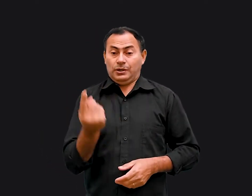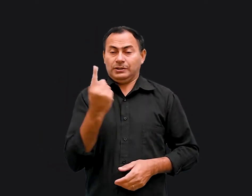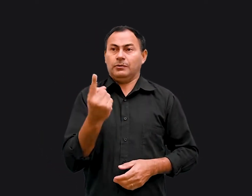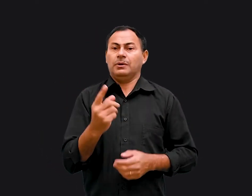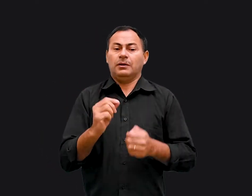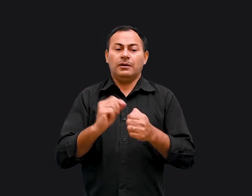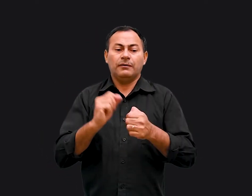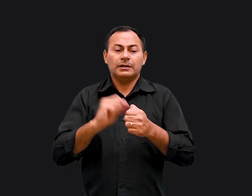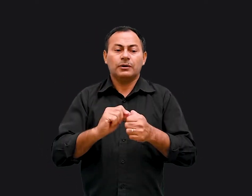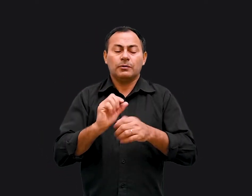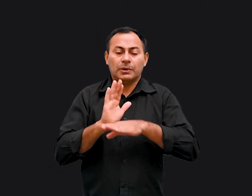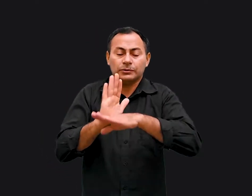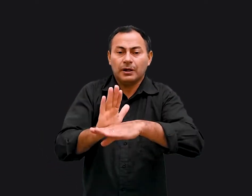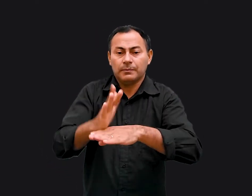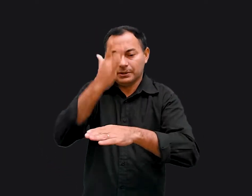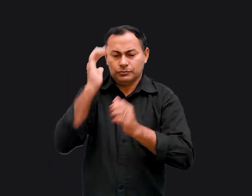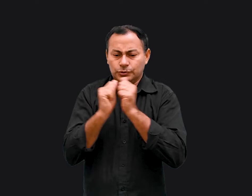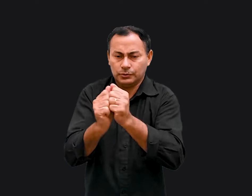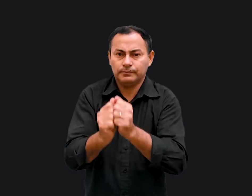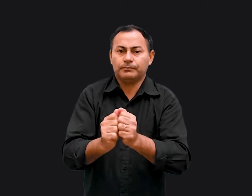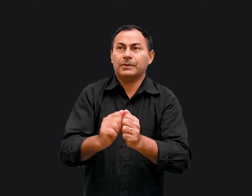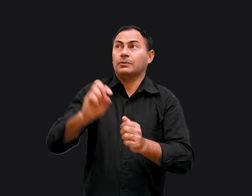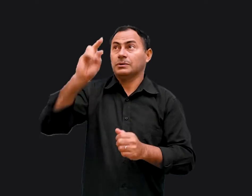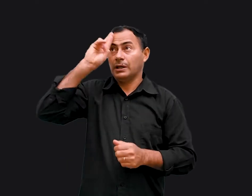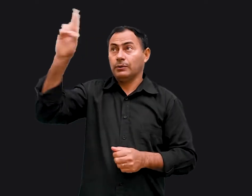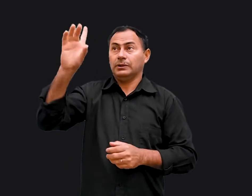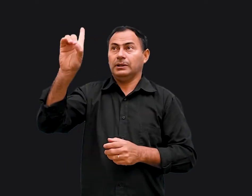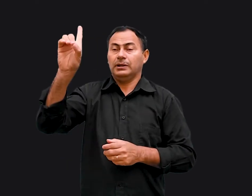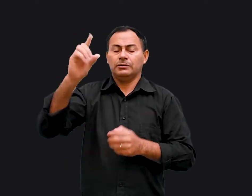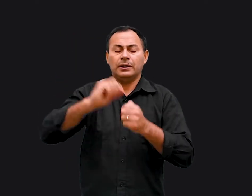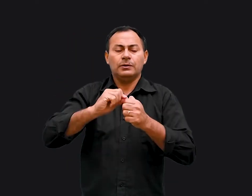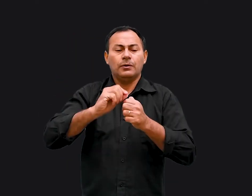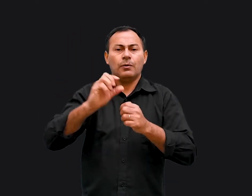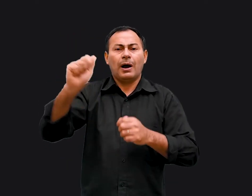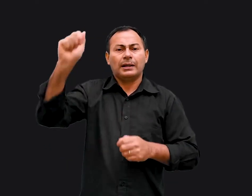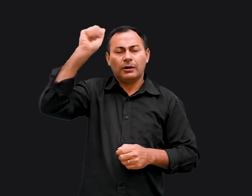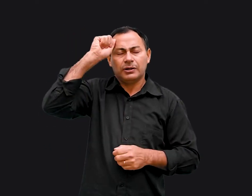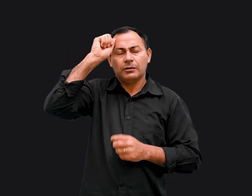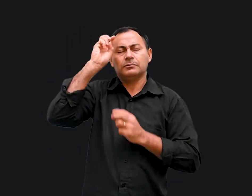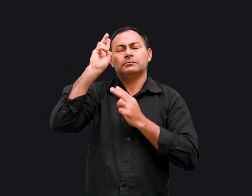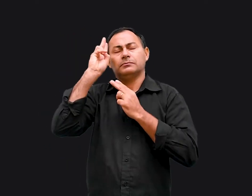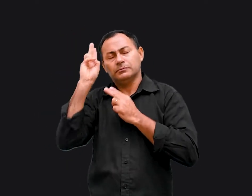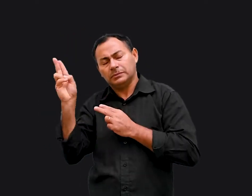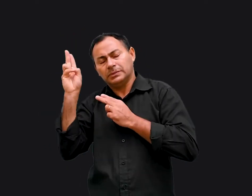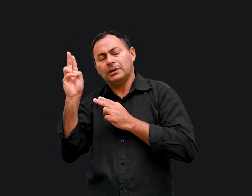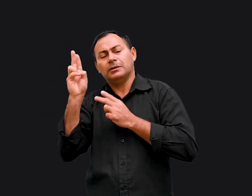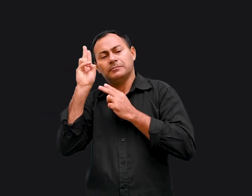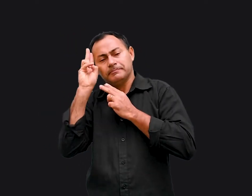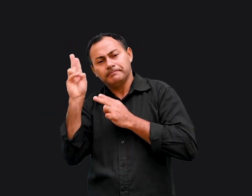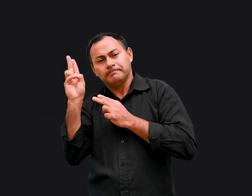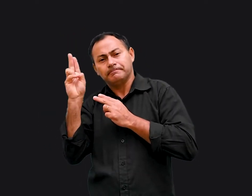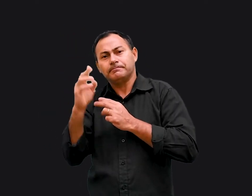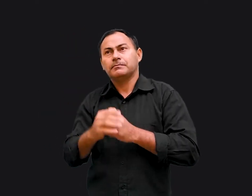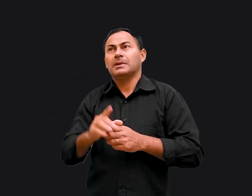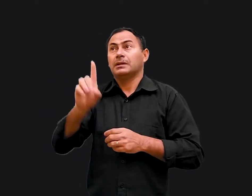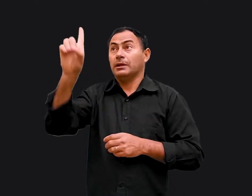ajudadora idônea para ele. Então o Senhor Deus fez cair um sono pesado sobre Adão e este adormeceu. E tomou uma das